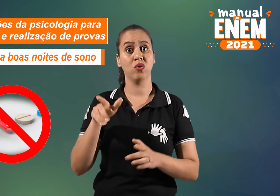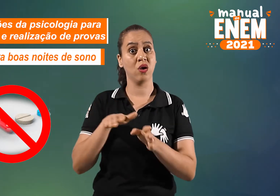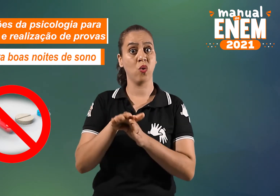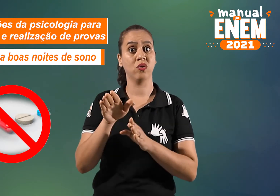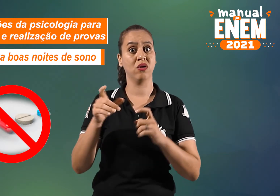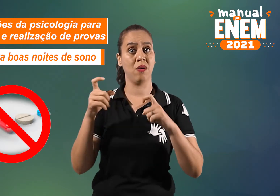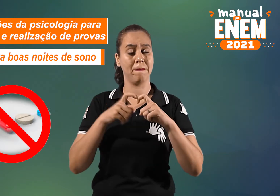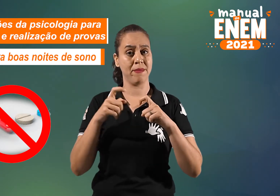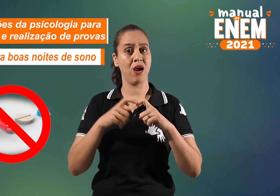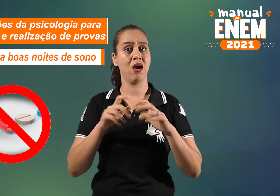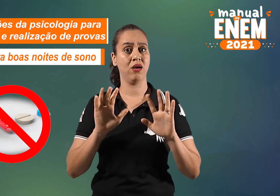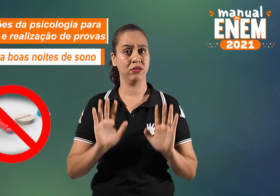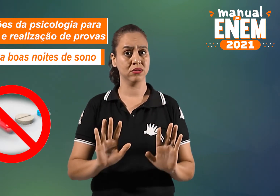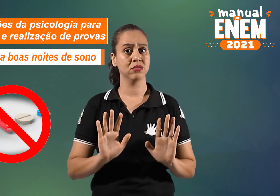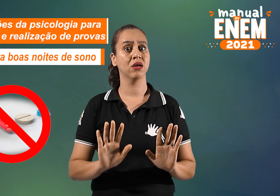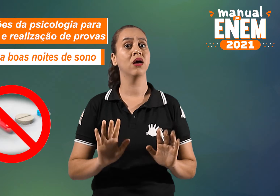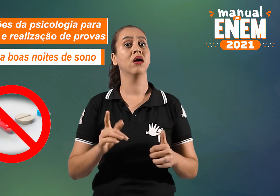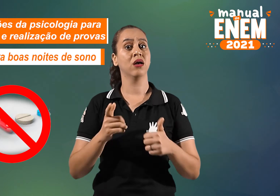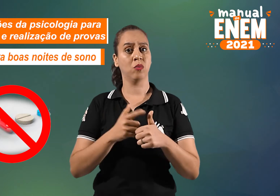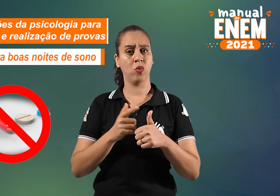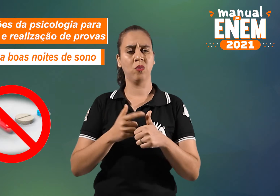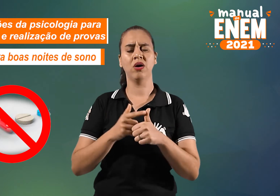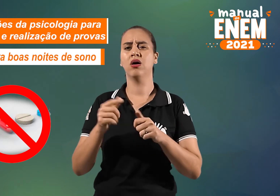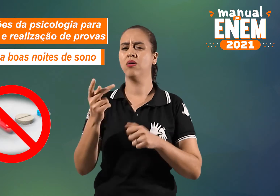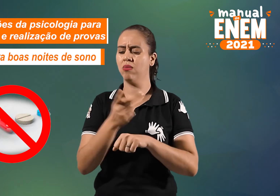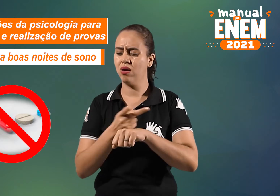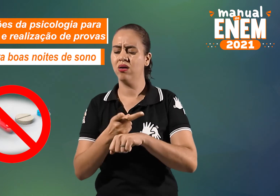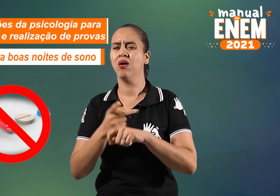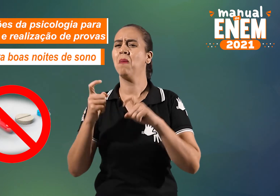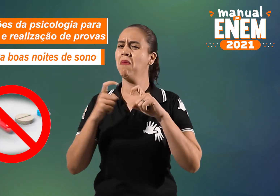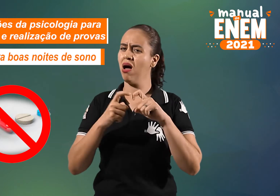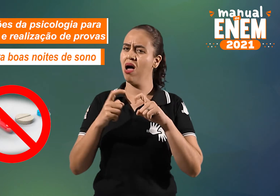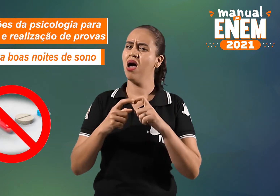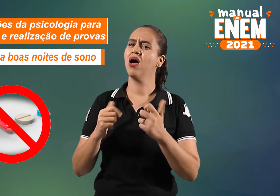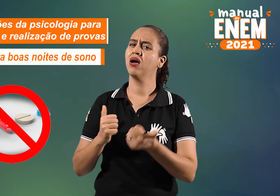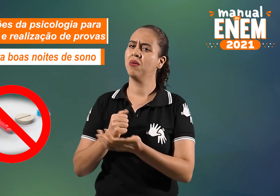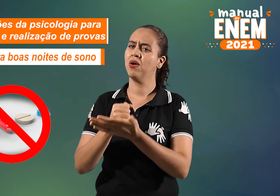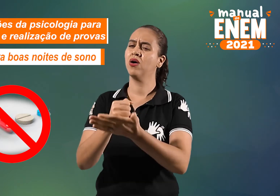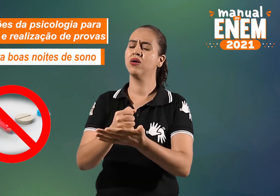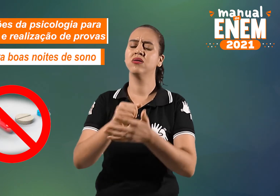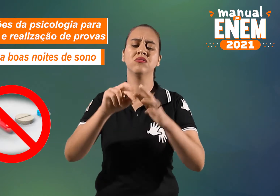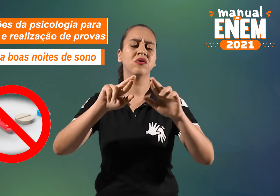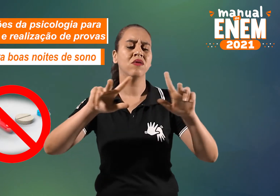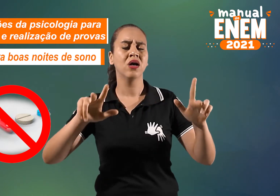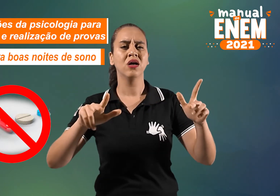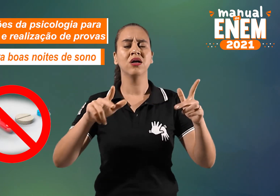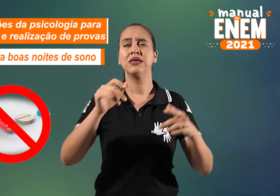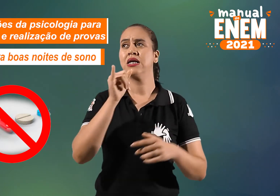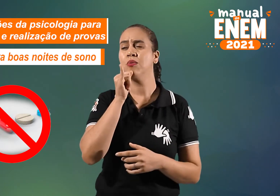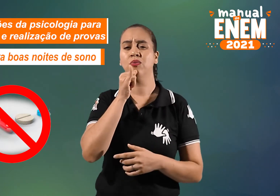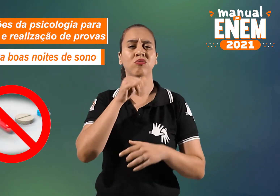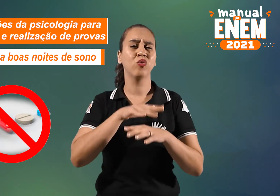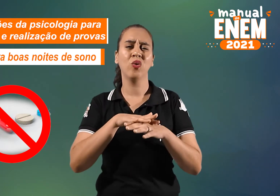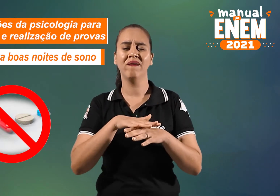dependência. Nesses casos, procure se consultar para diferenciar situações normais de patologias como apneia do